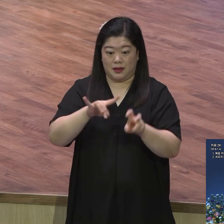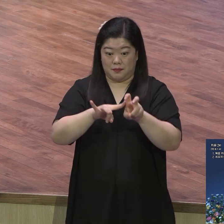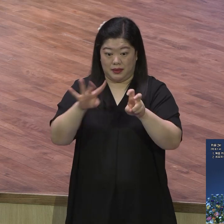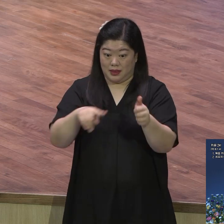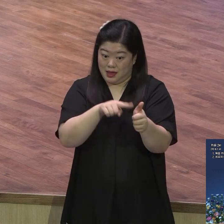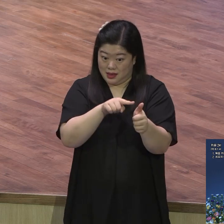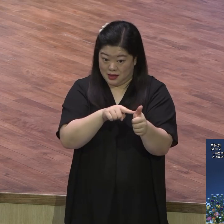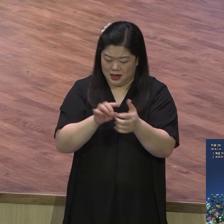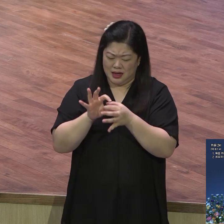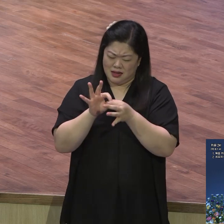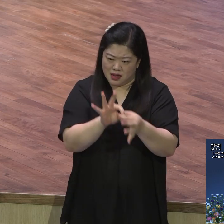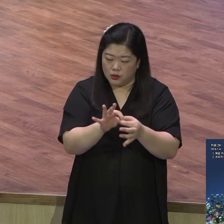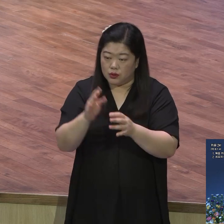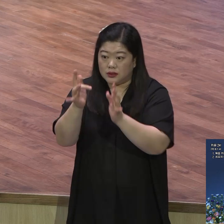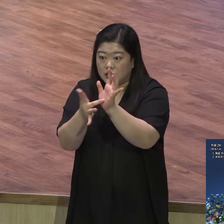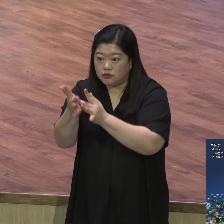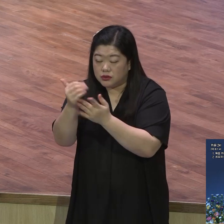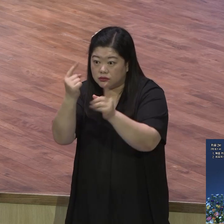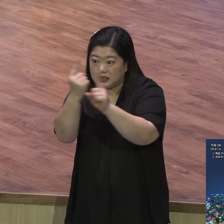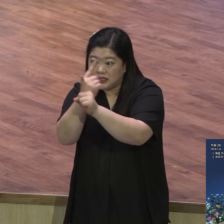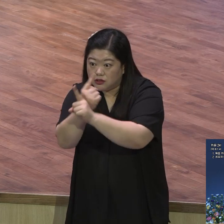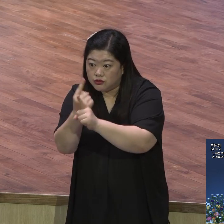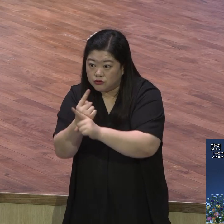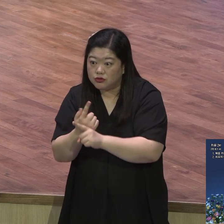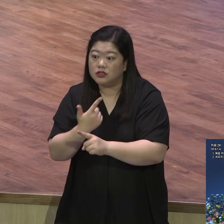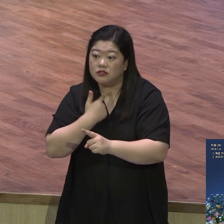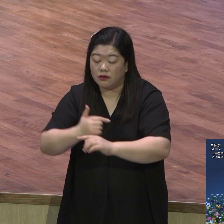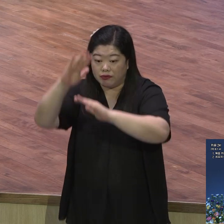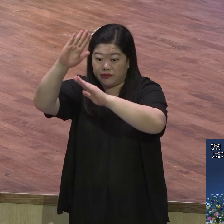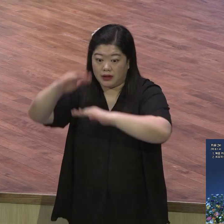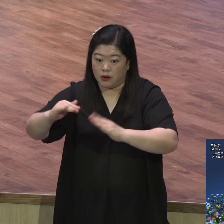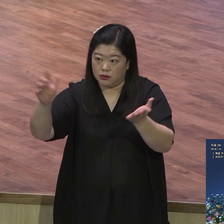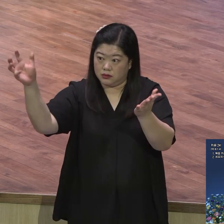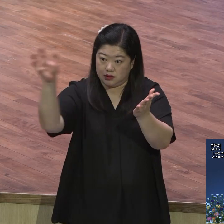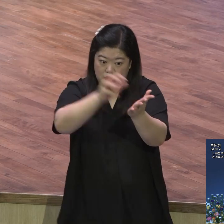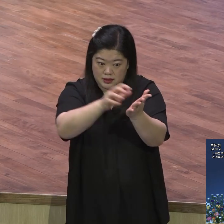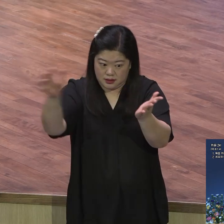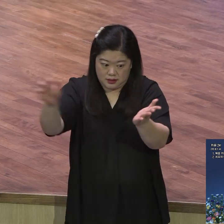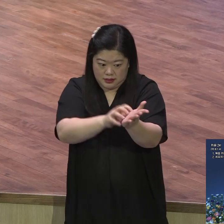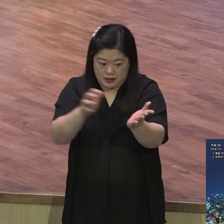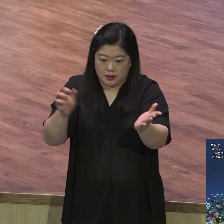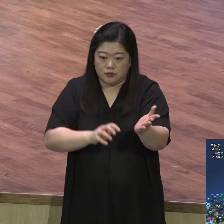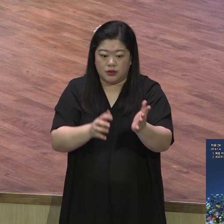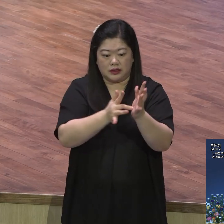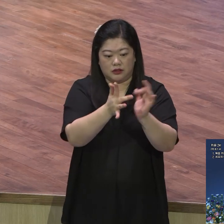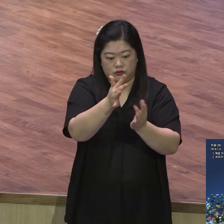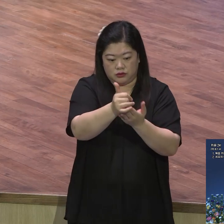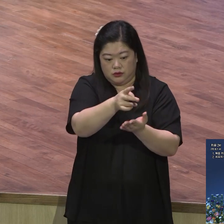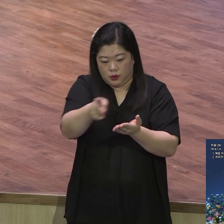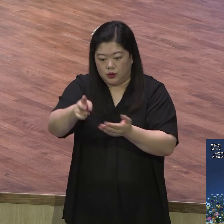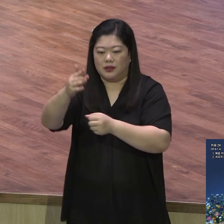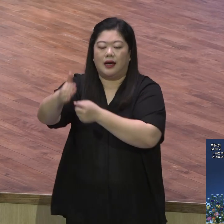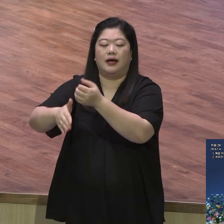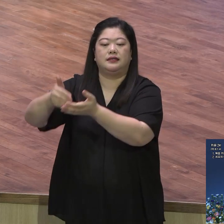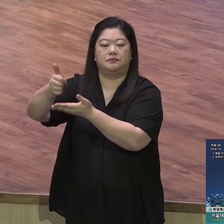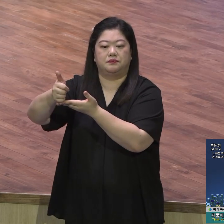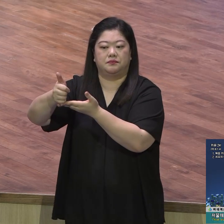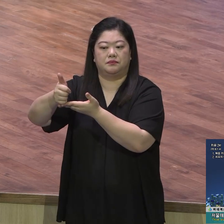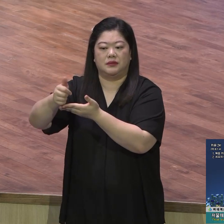계속 강조하고 있습니다. 그리고 이어지는 16절 17절 말씀을 통해서 예수님의 치유사익을 요약했습니다.